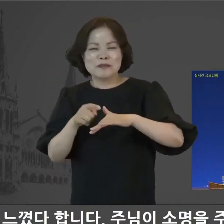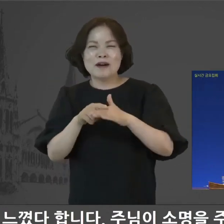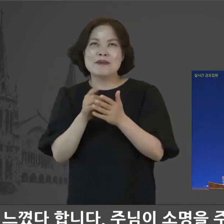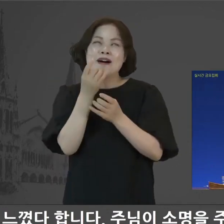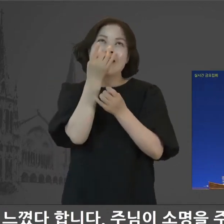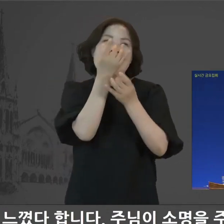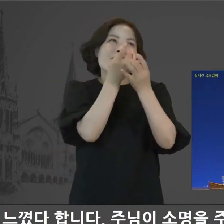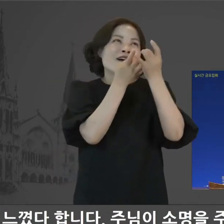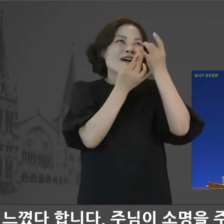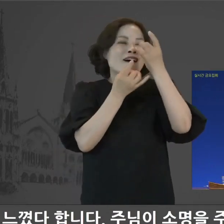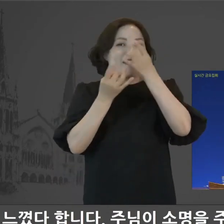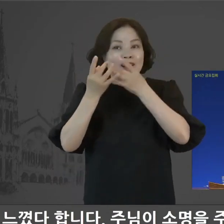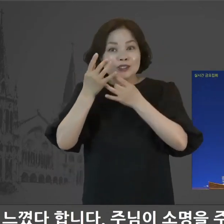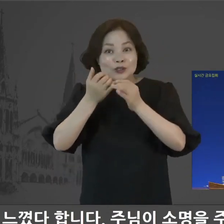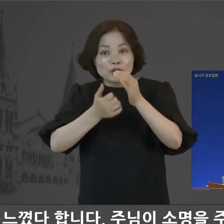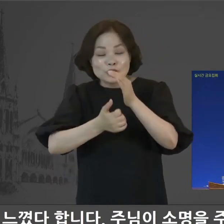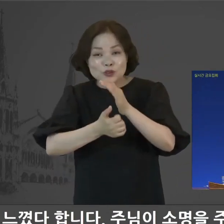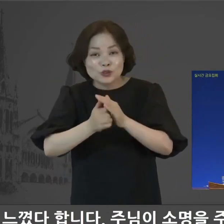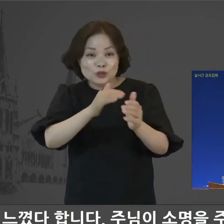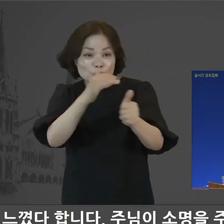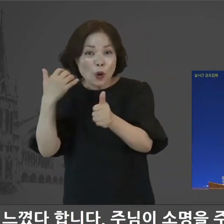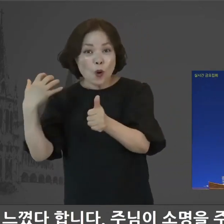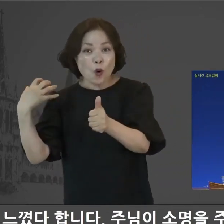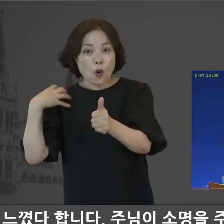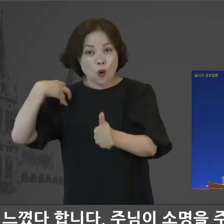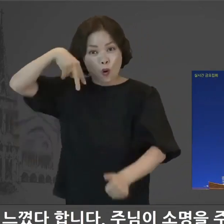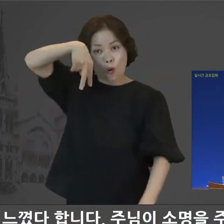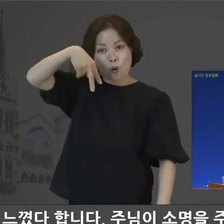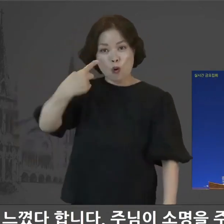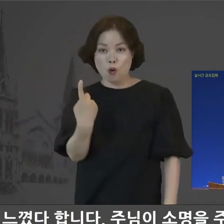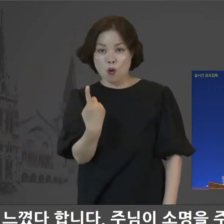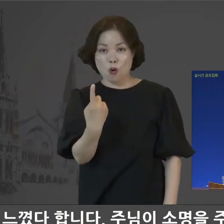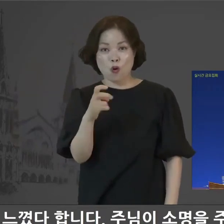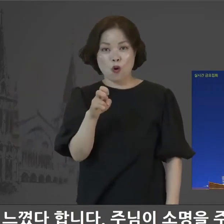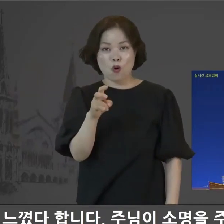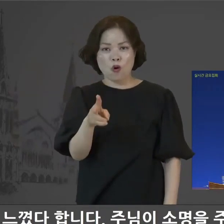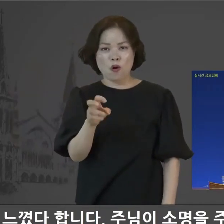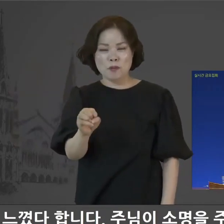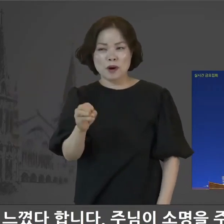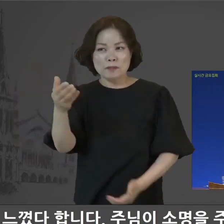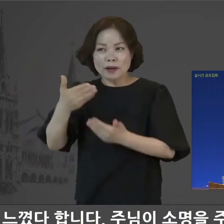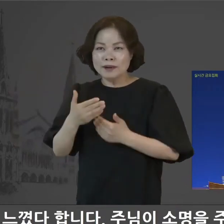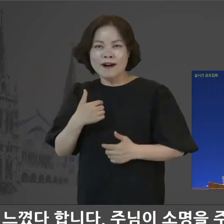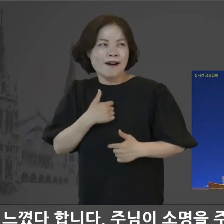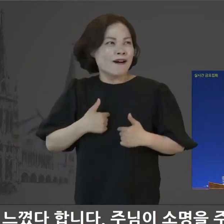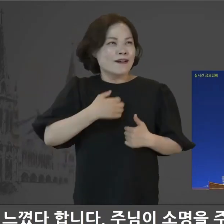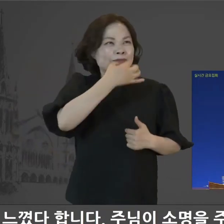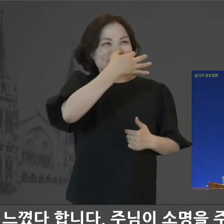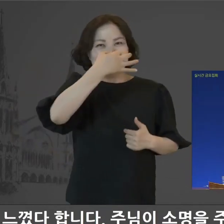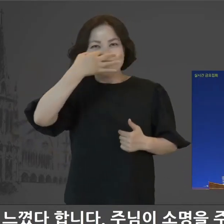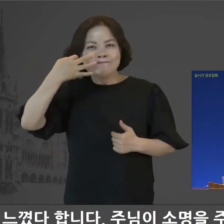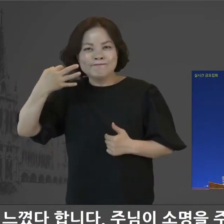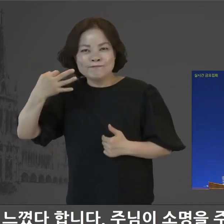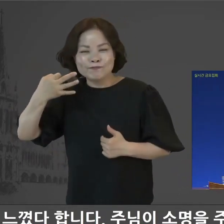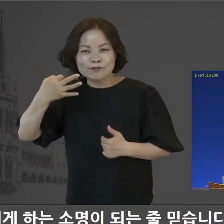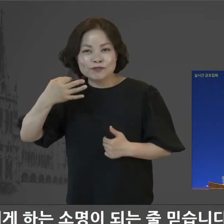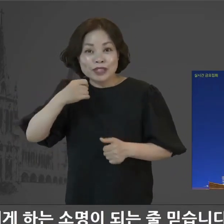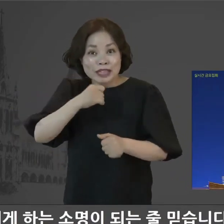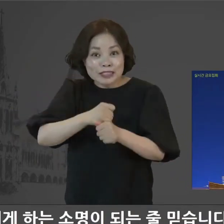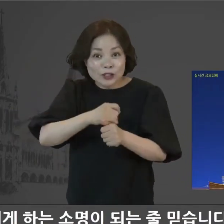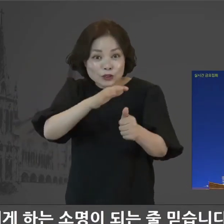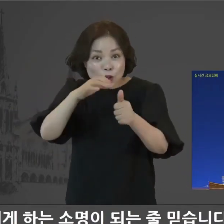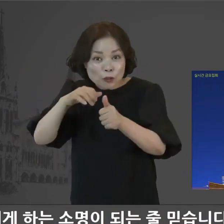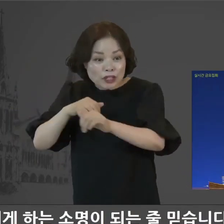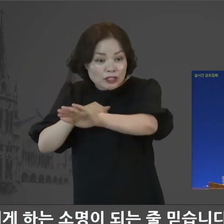기쁘게 하는 그 소명, 그래서 그 받았던 소명을 다시 생각해도 막 기쁜 거예요. 여러분, 이런 소명이